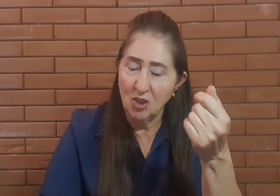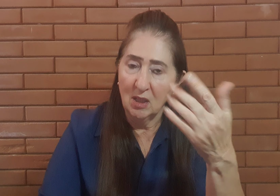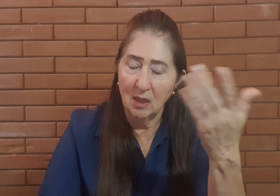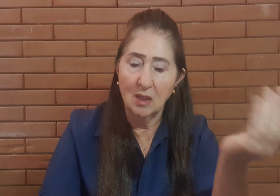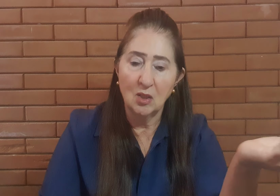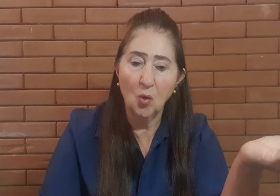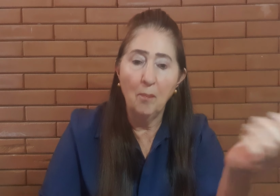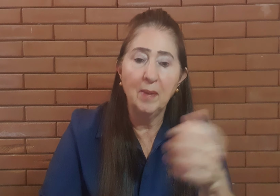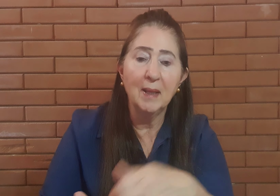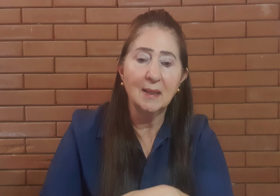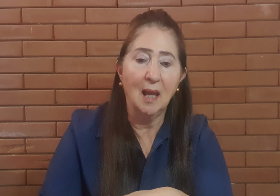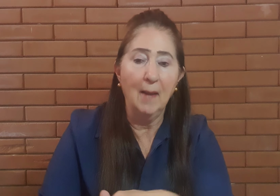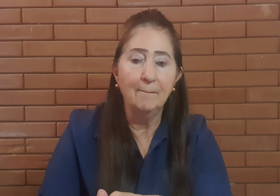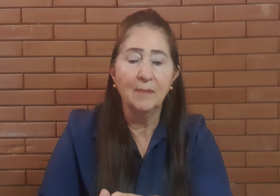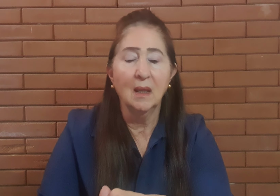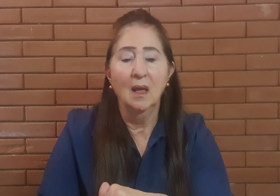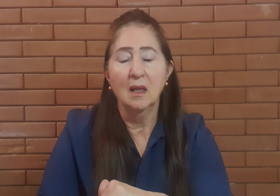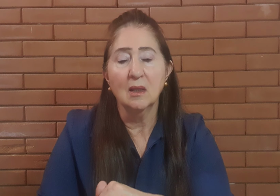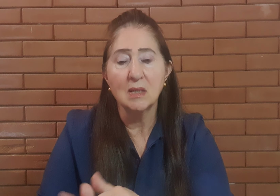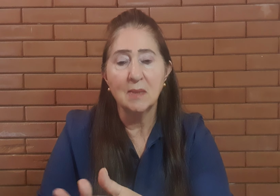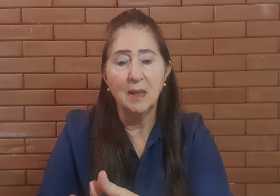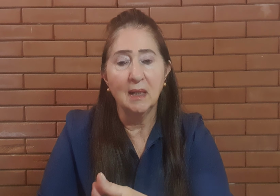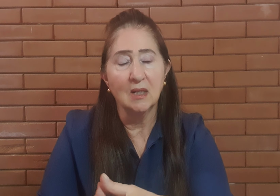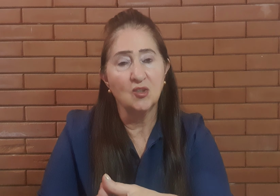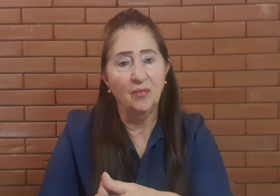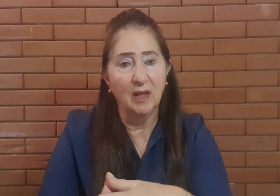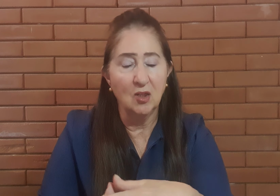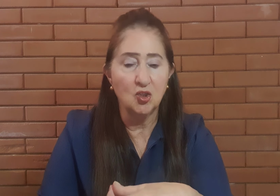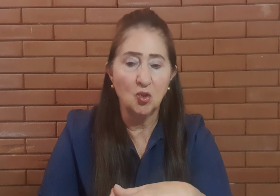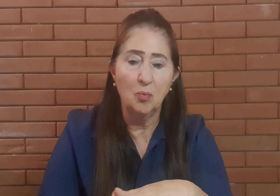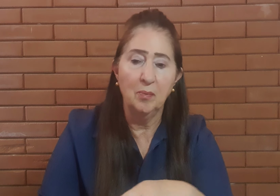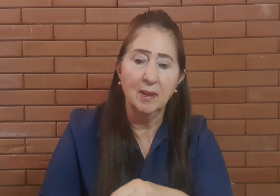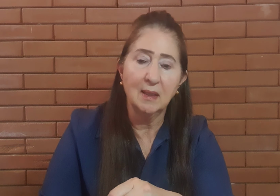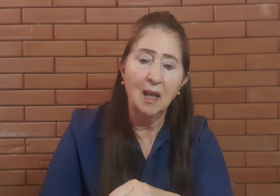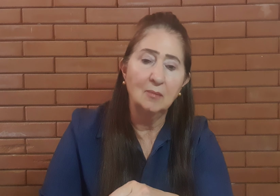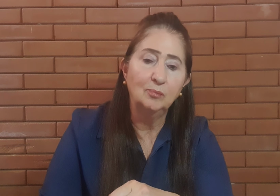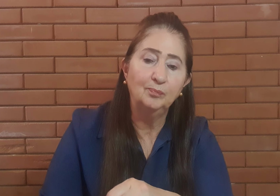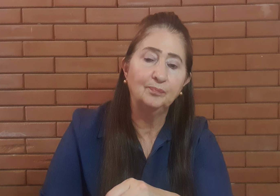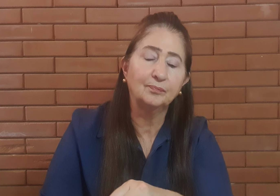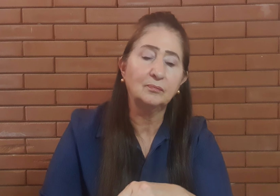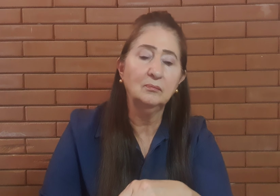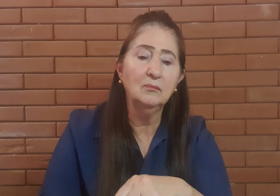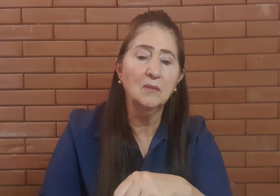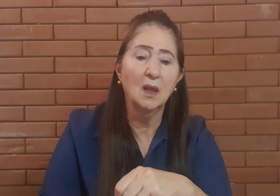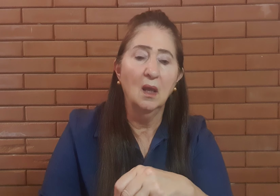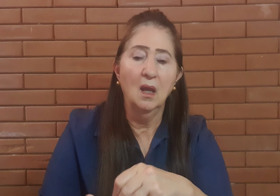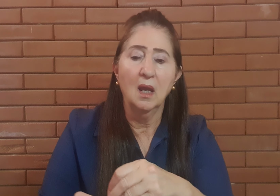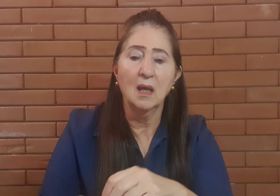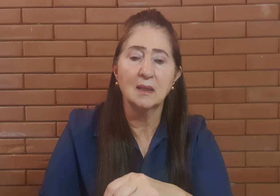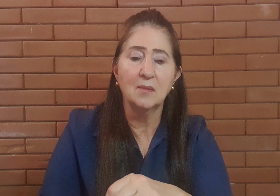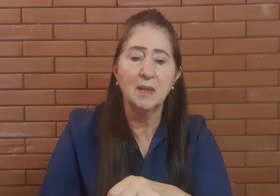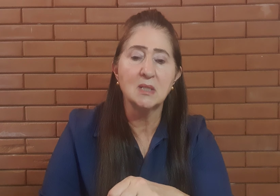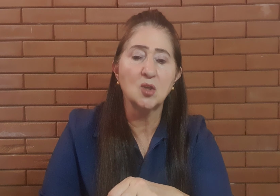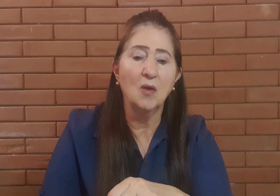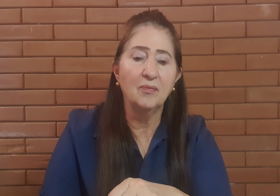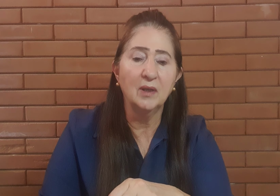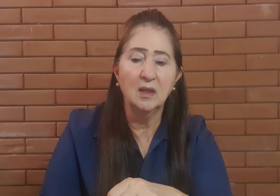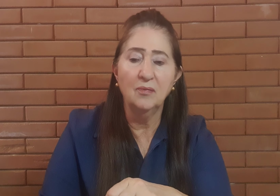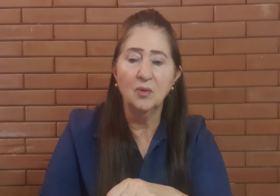de cumprimentar. Então, essa maneira diferente de cumprimentar, ela também sofre